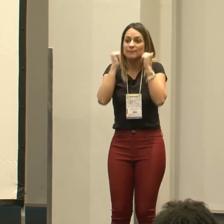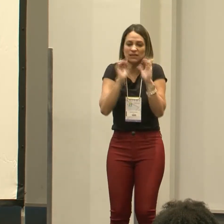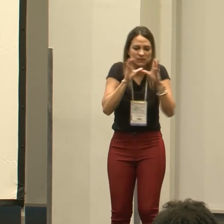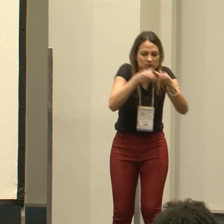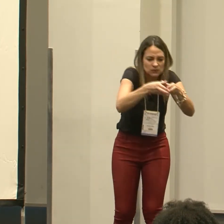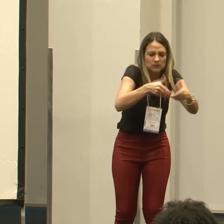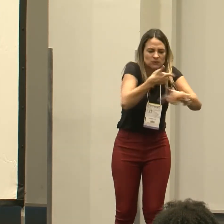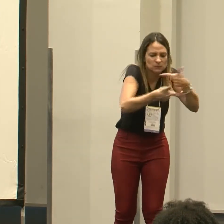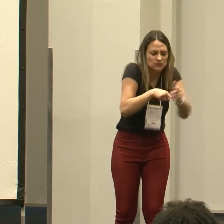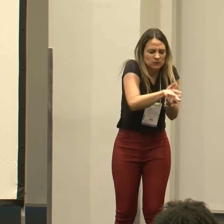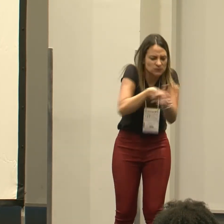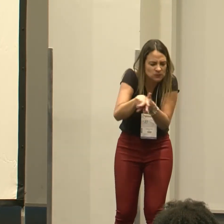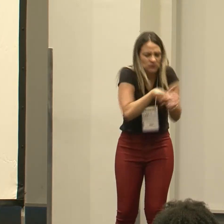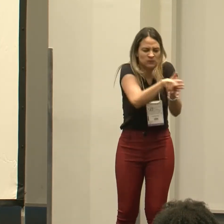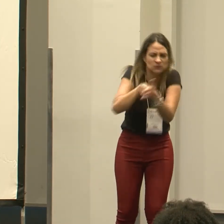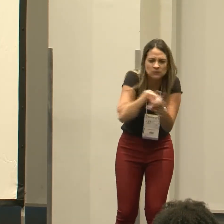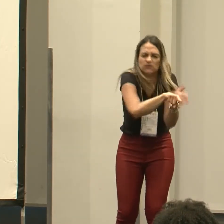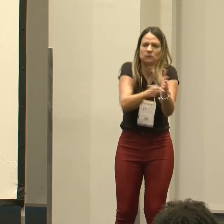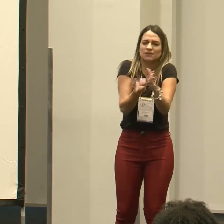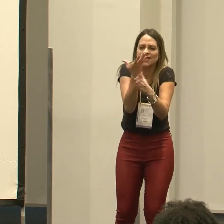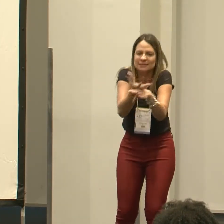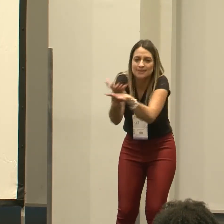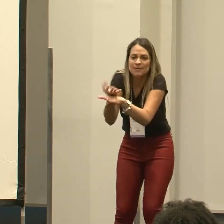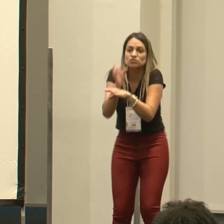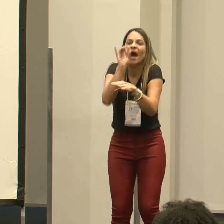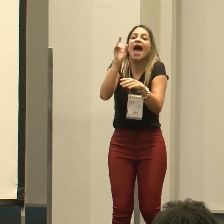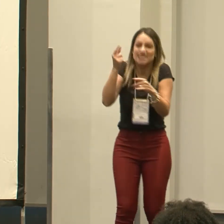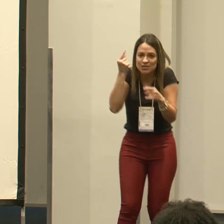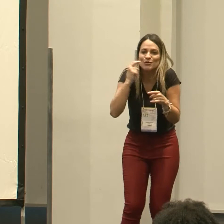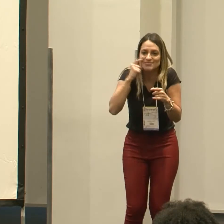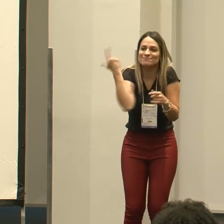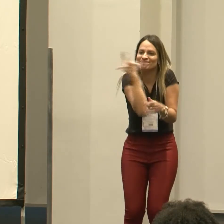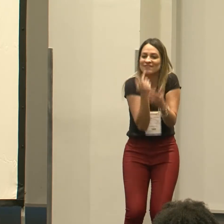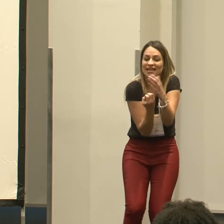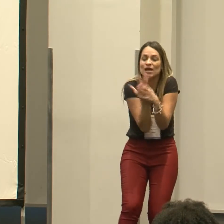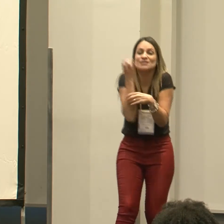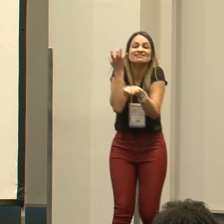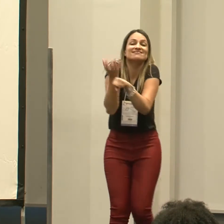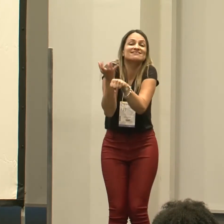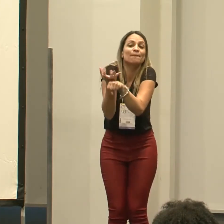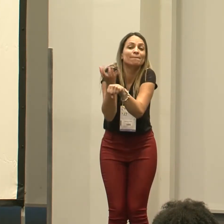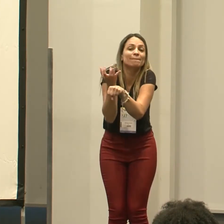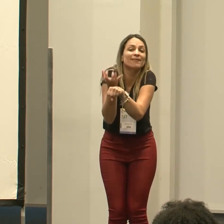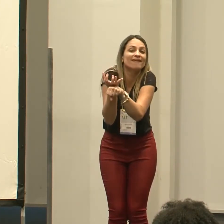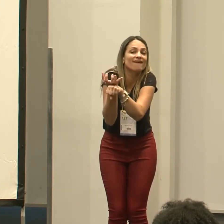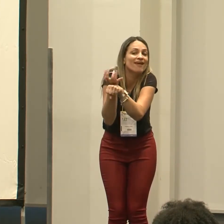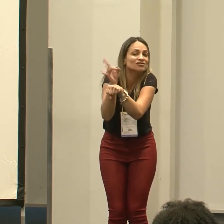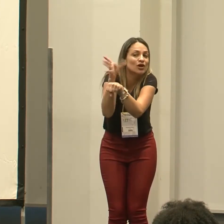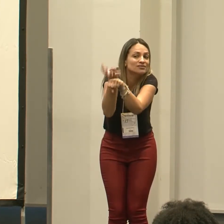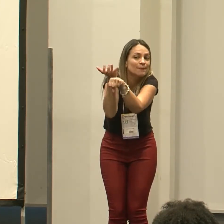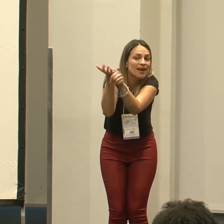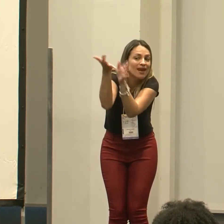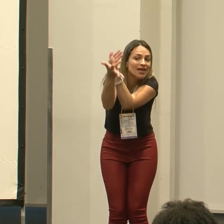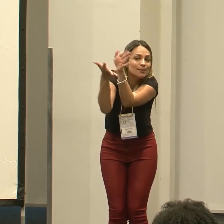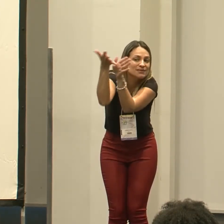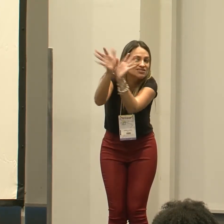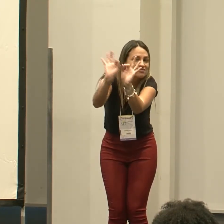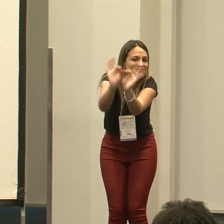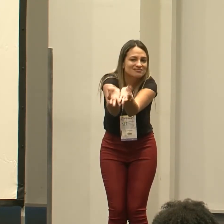Mirna Salermo, e ela, com um grupo de pesquisa, criando disciplinas, então ela conseguiu criar uma disciplina, só a disciplina de